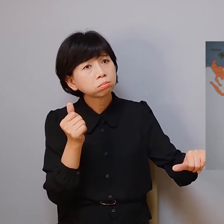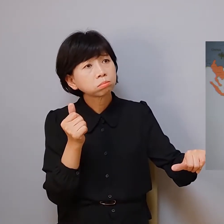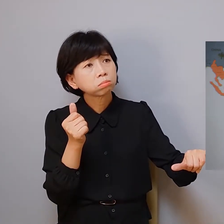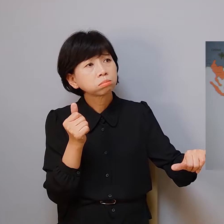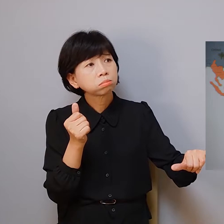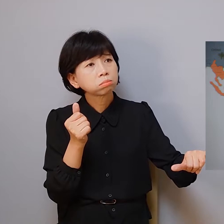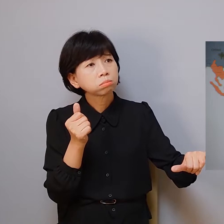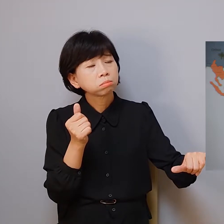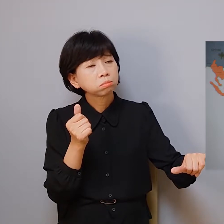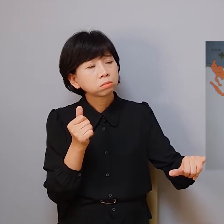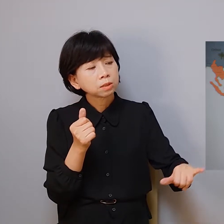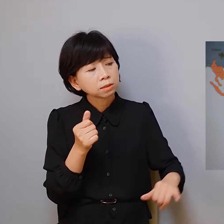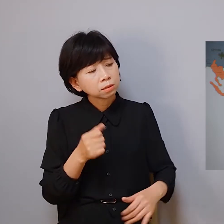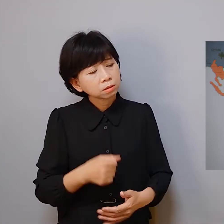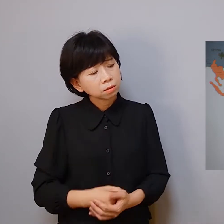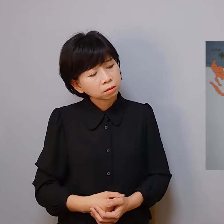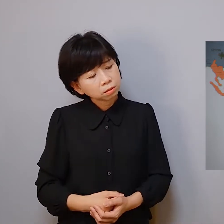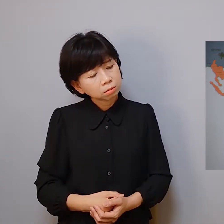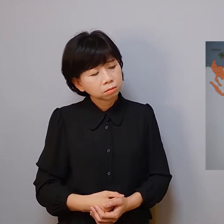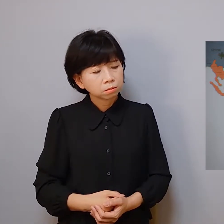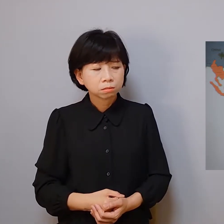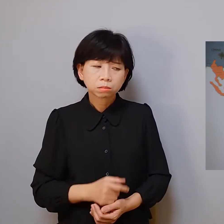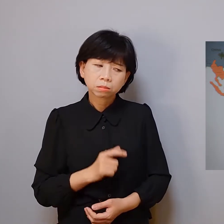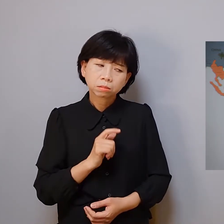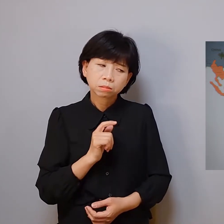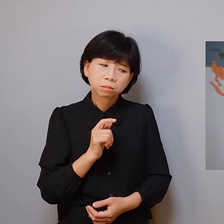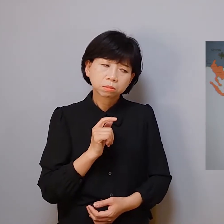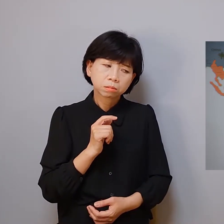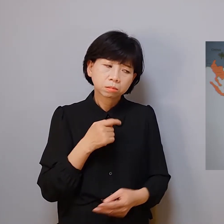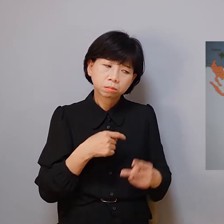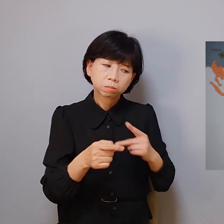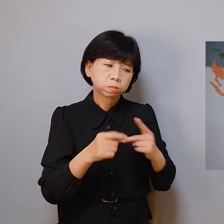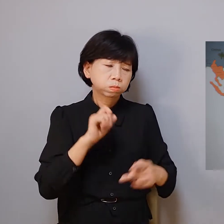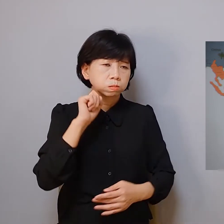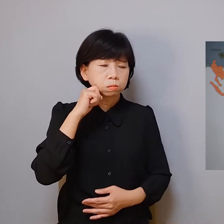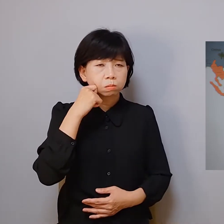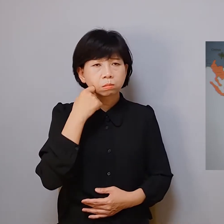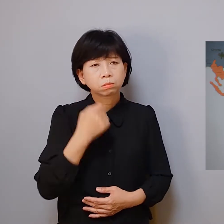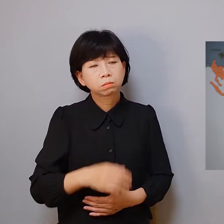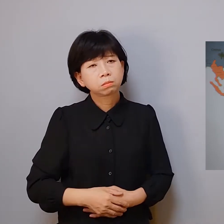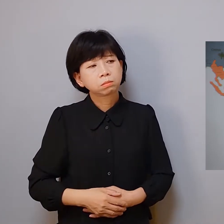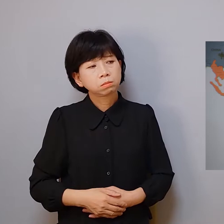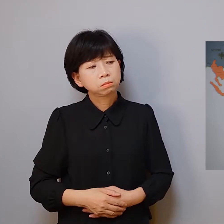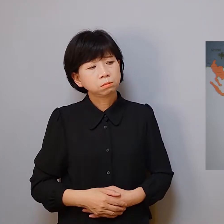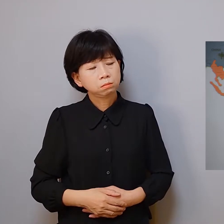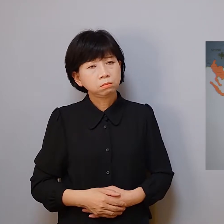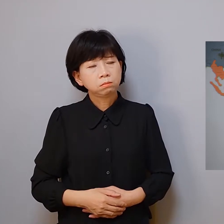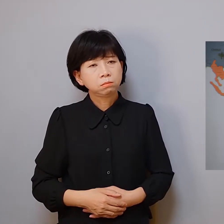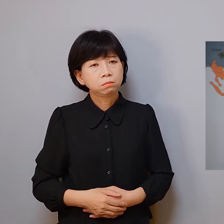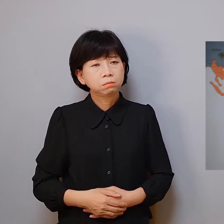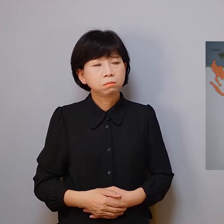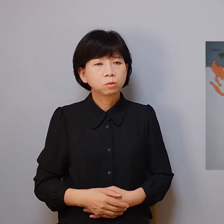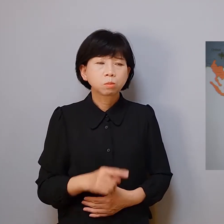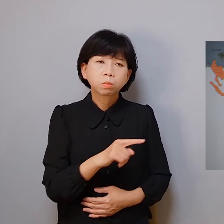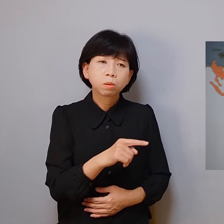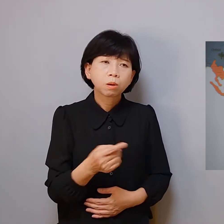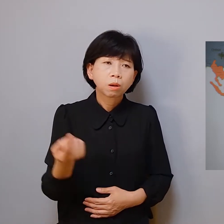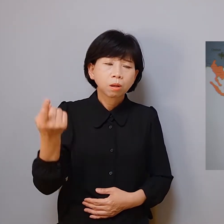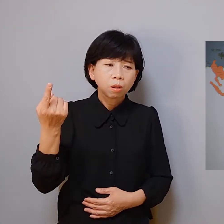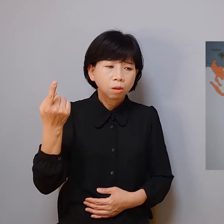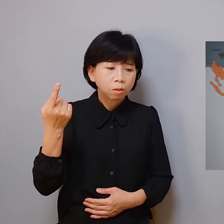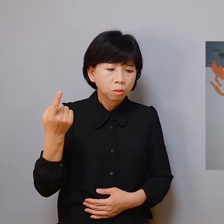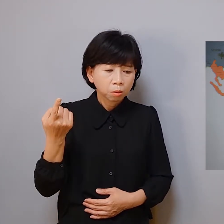되는지 때로는 이해가 되질 않습니다. 그런데 이게 어제 오늘 일이